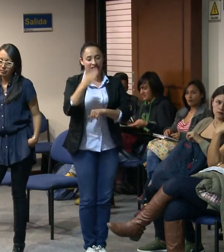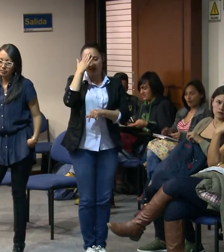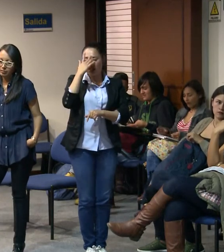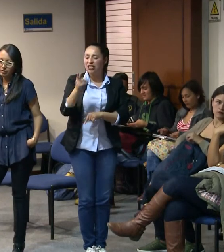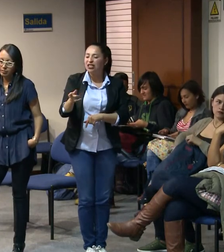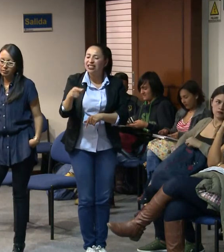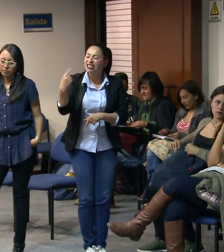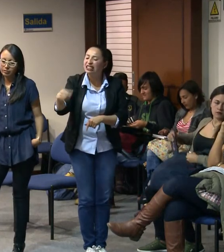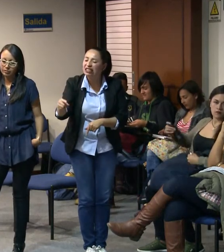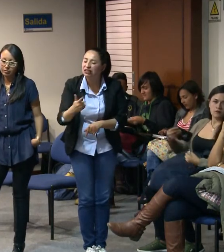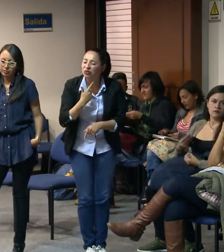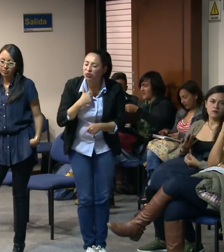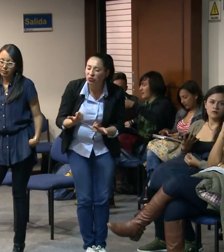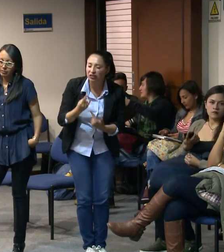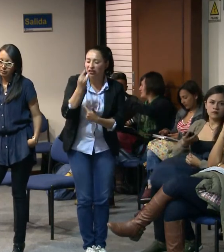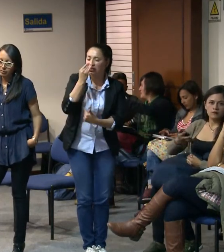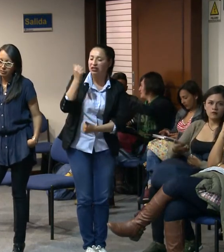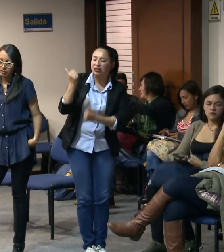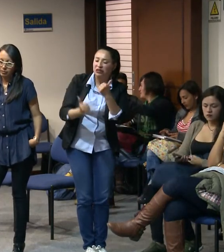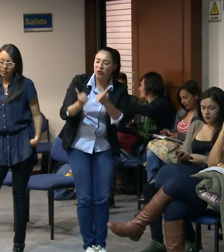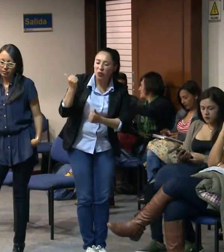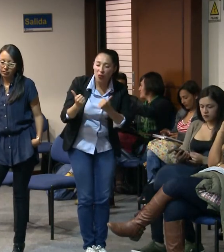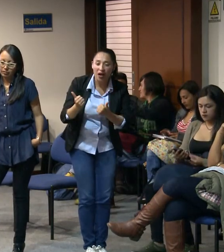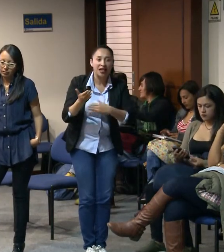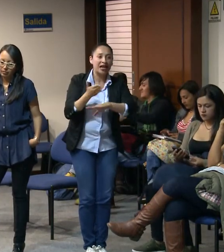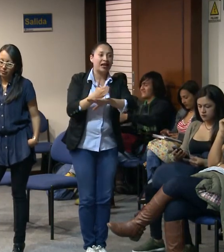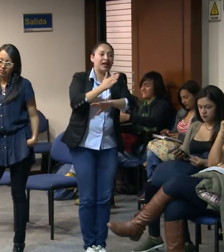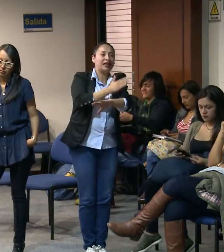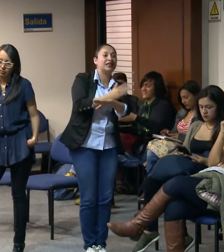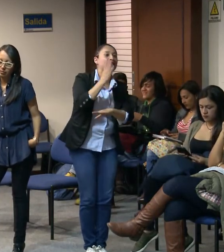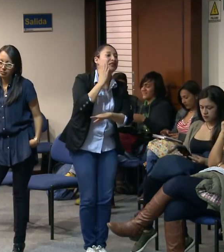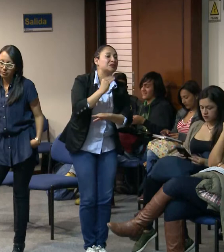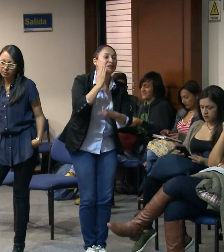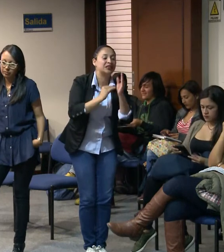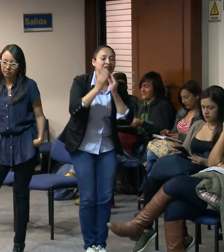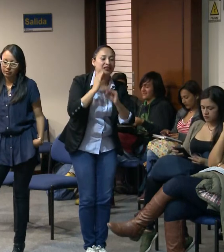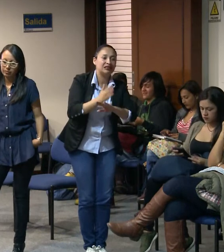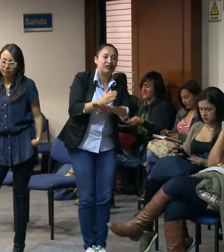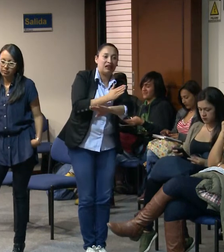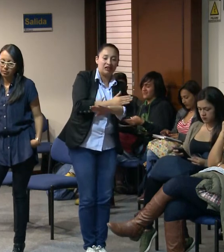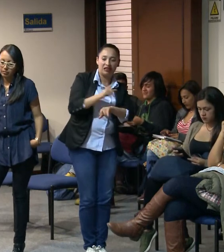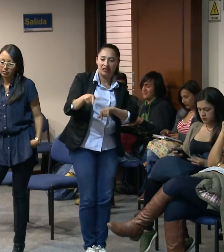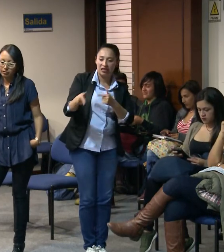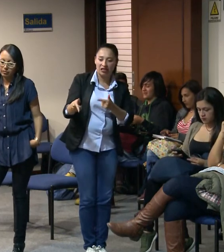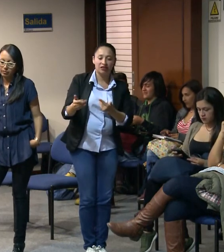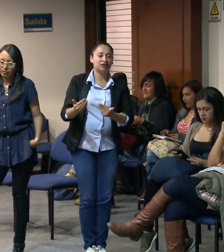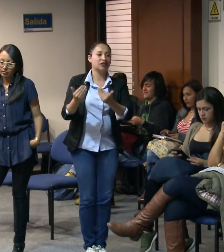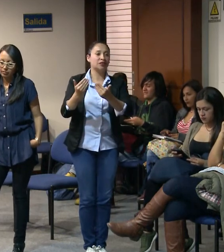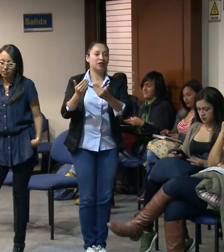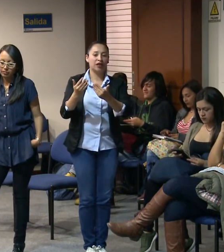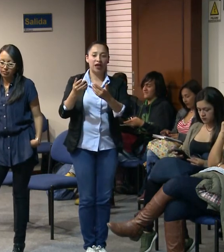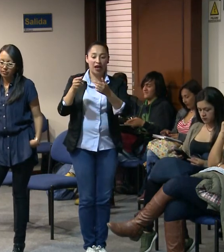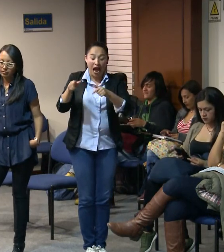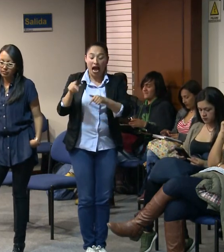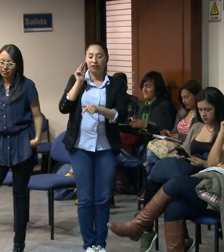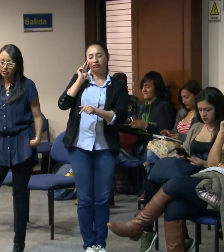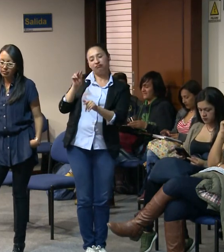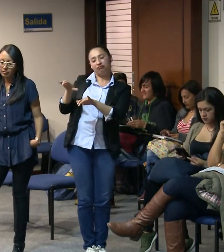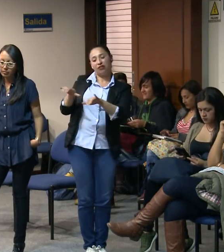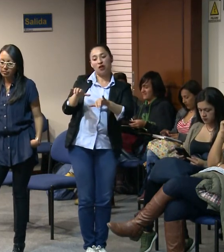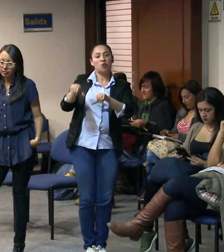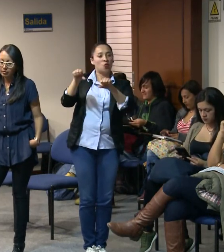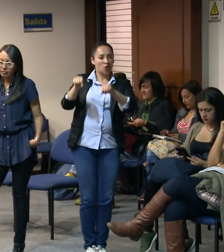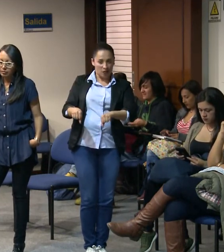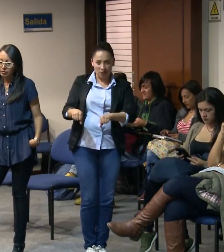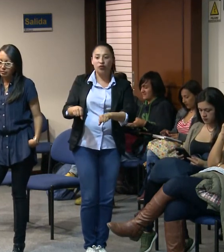les interesa, esas experiencias previas que nos permiten cómo influenciar más, cómo en ese aprendizaje que se